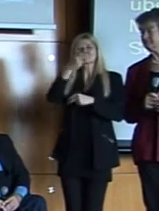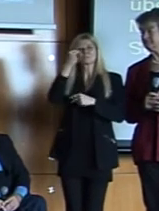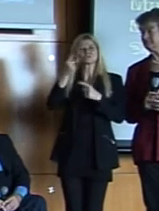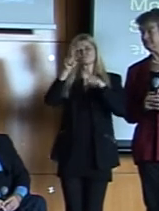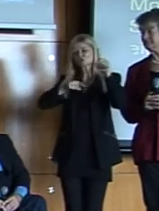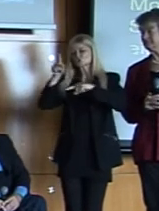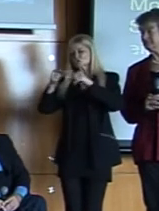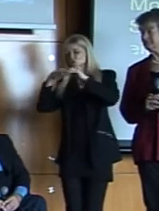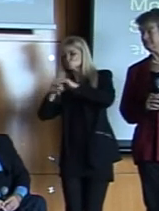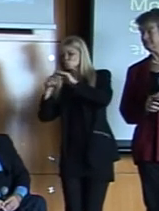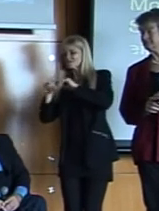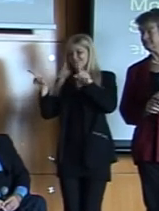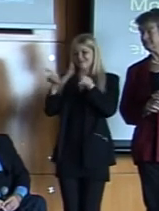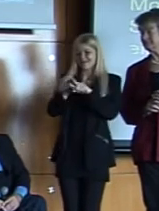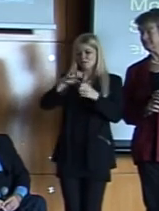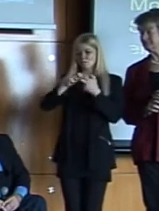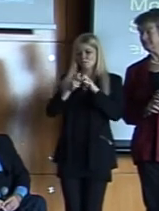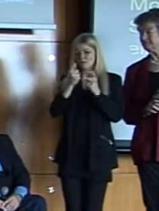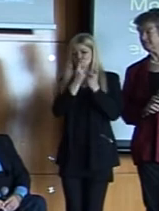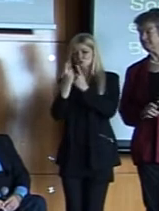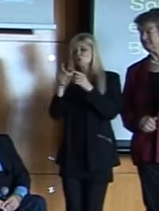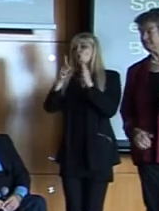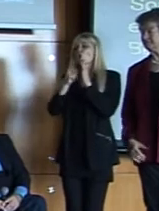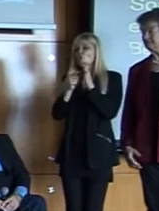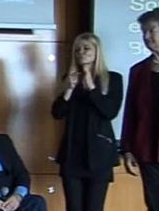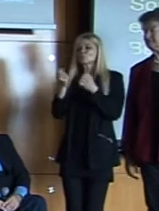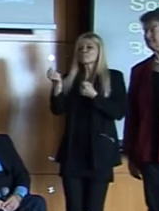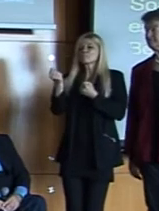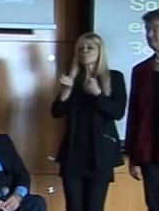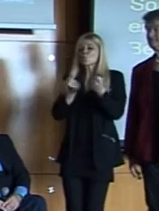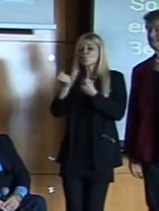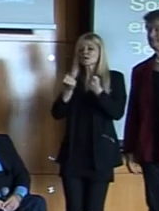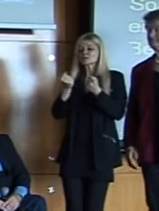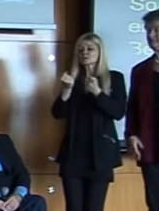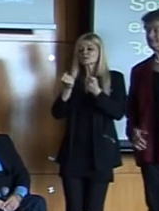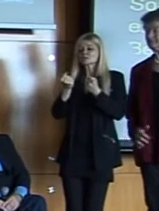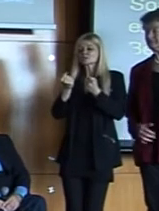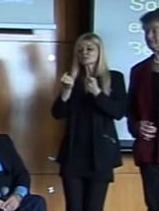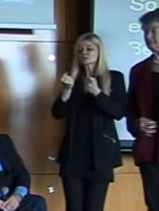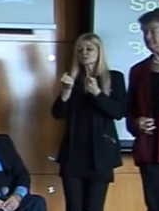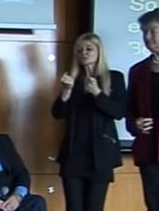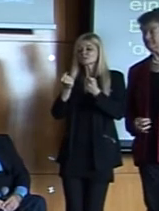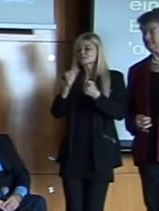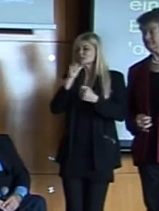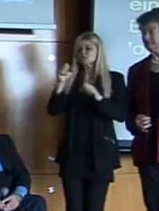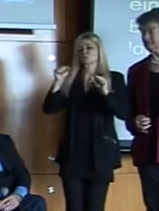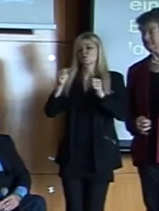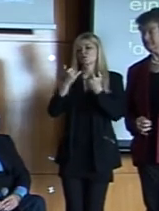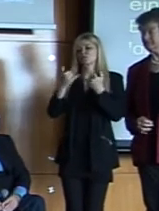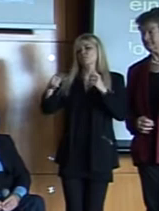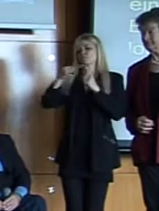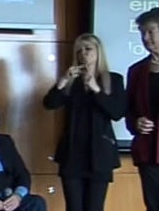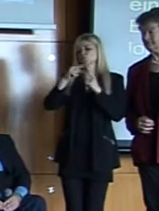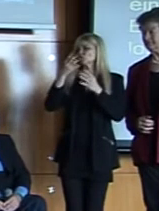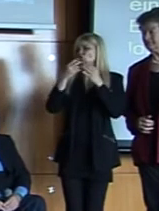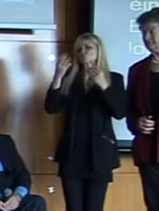und derselben Problemsituation, ist es oftmals politisch nicht möglich, hier positive Lösungen sofort